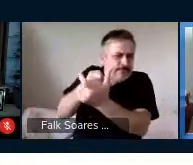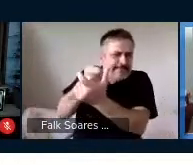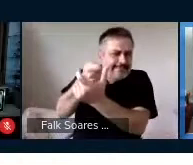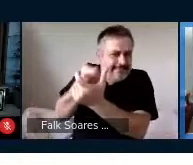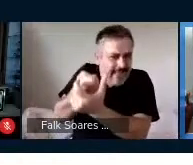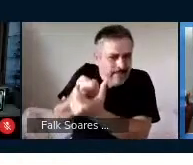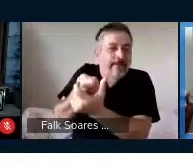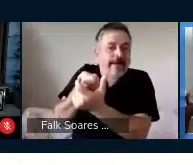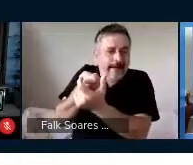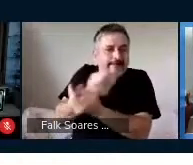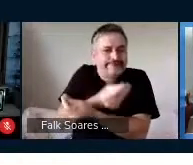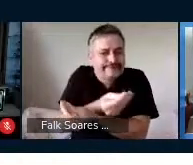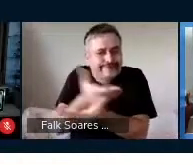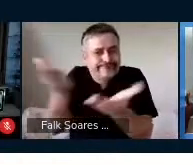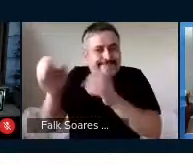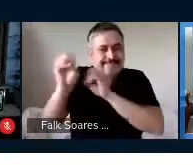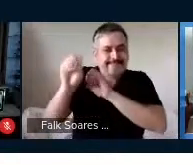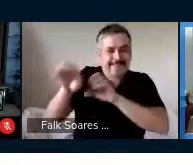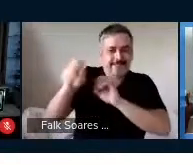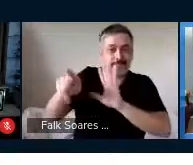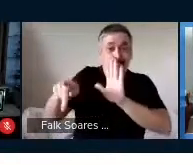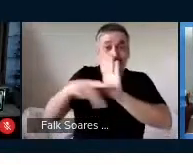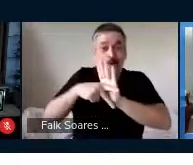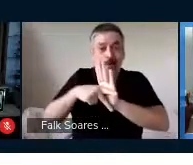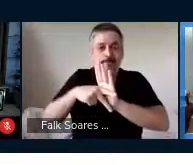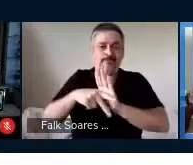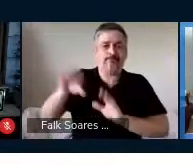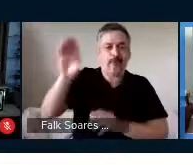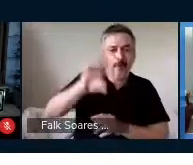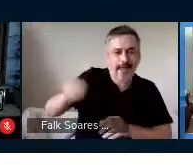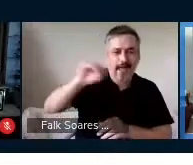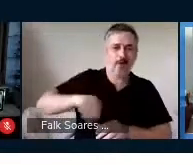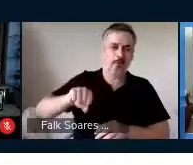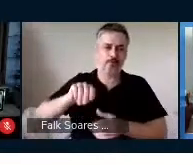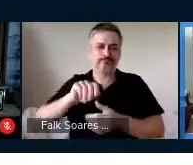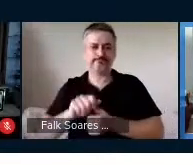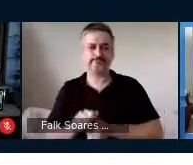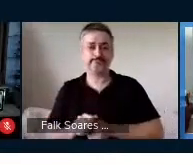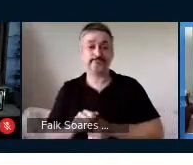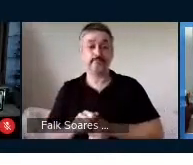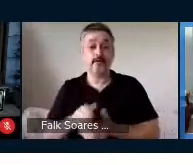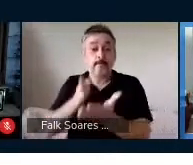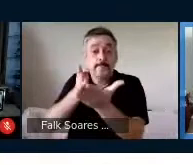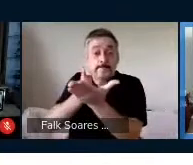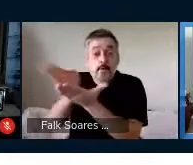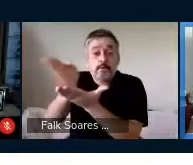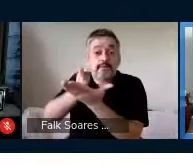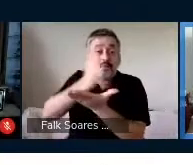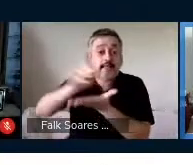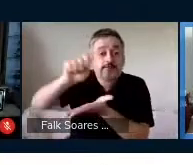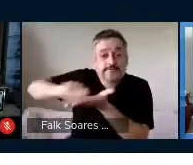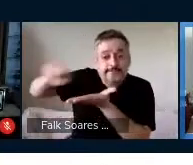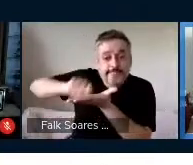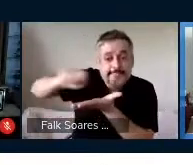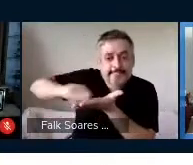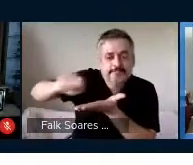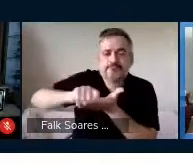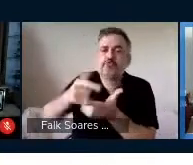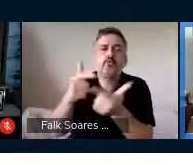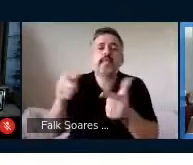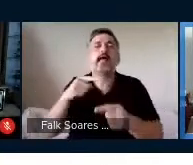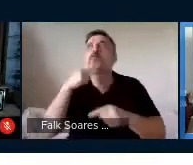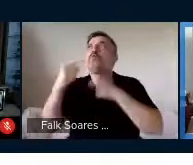apresentadas nessa tese, que foi a ausência de sinais-termo que estejam condizentes com